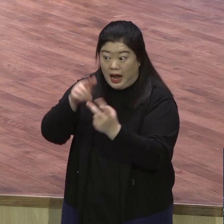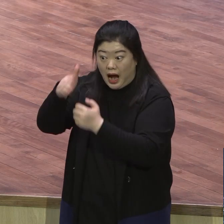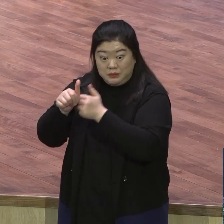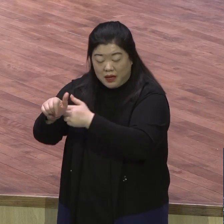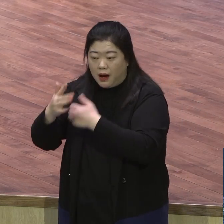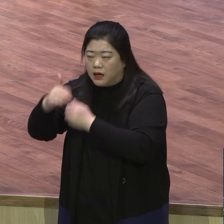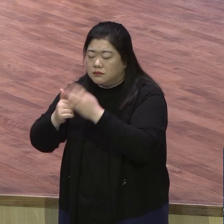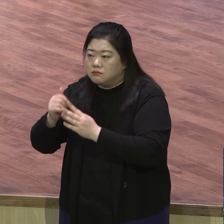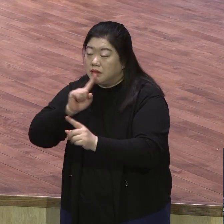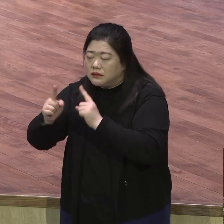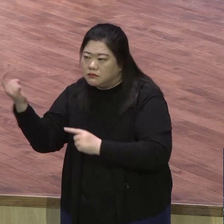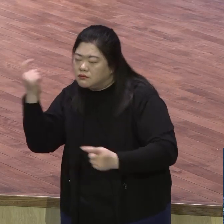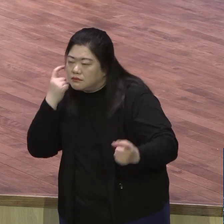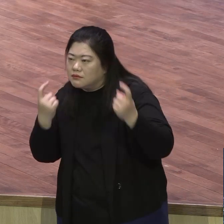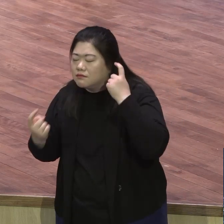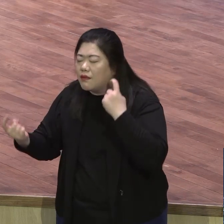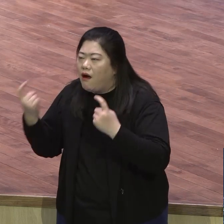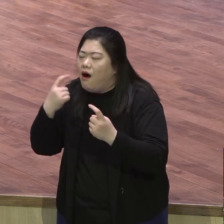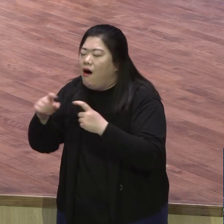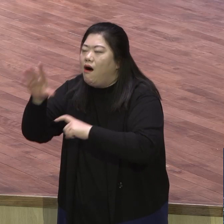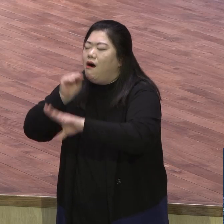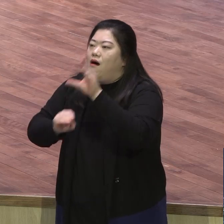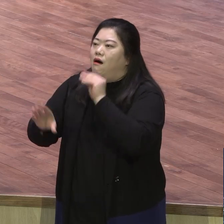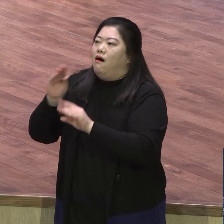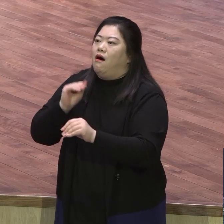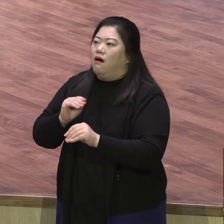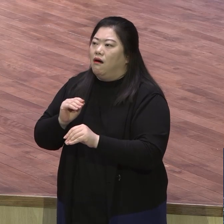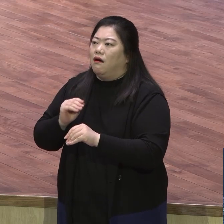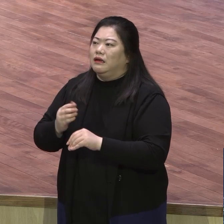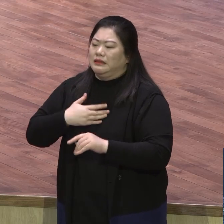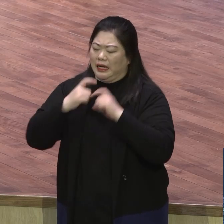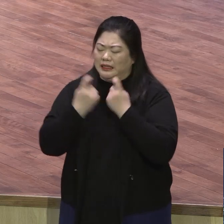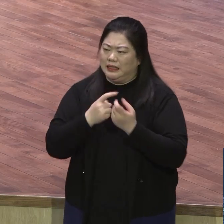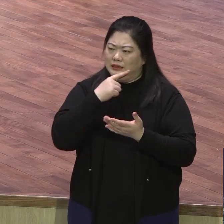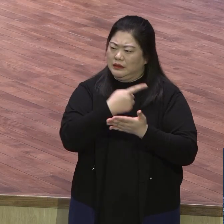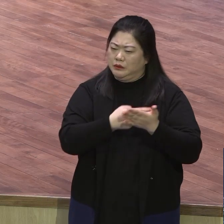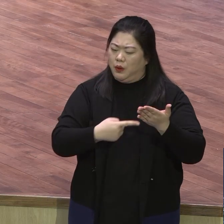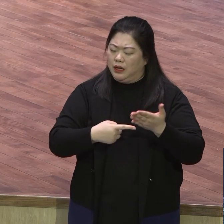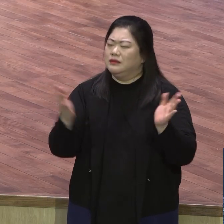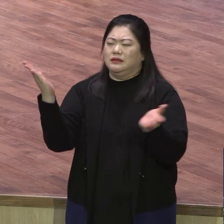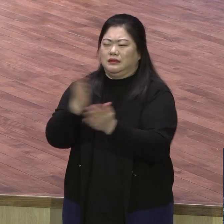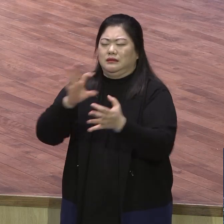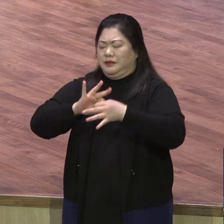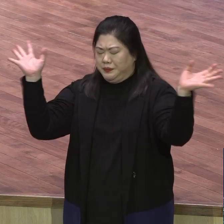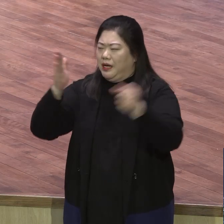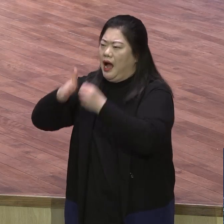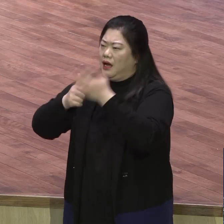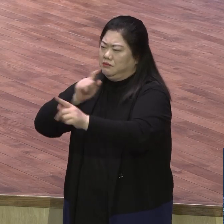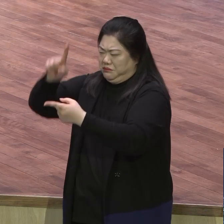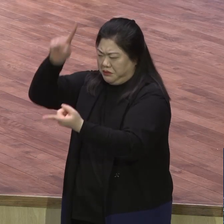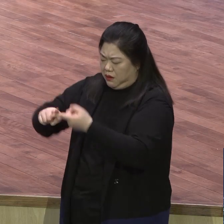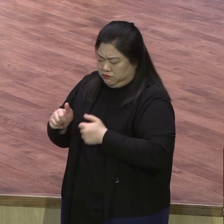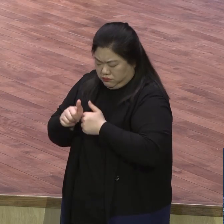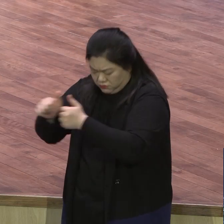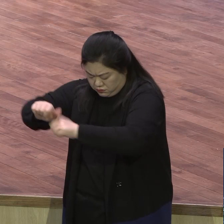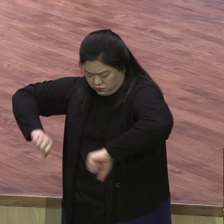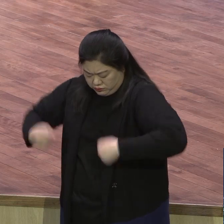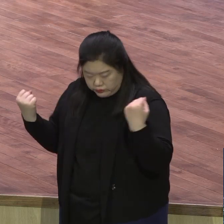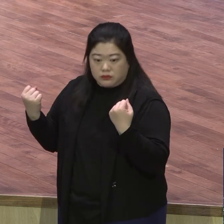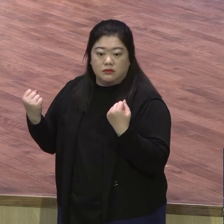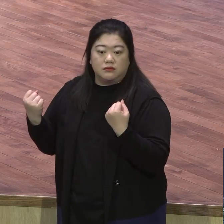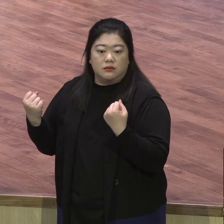욕을 하든지 말지 나는 하나님의 말씀대로 손해보든지 말든지 하나님의 말씀대로 하나님의